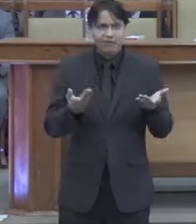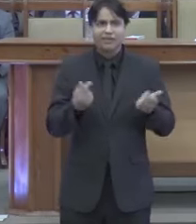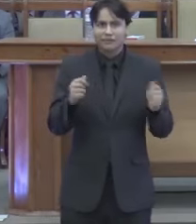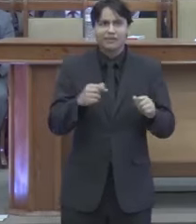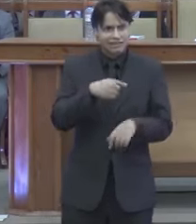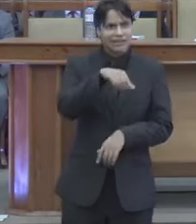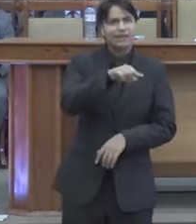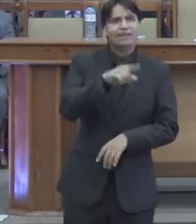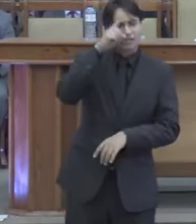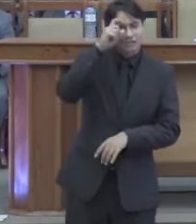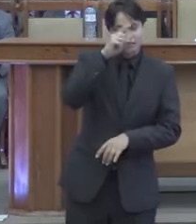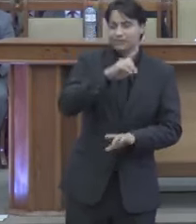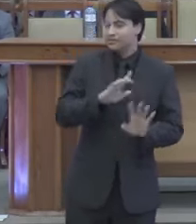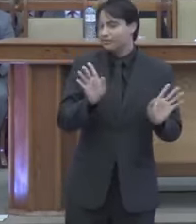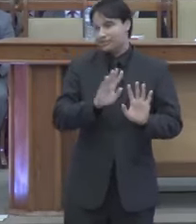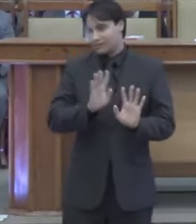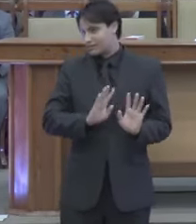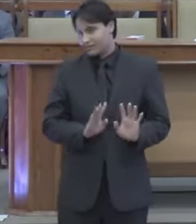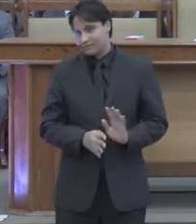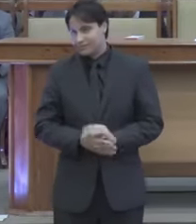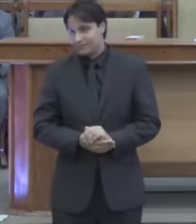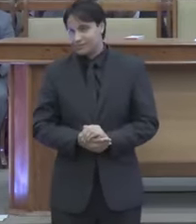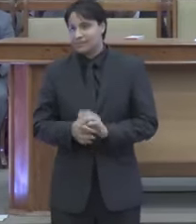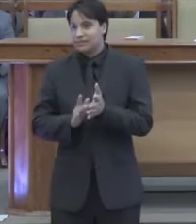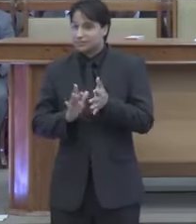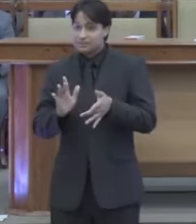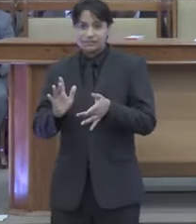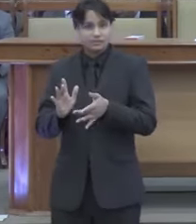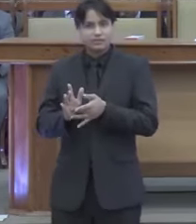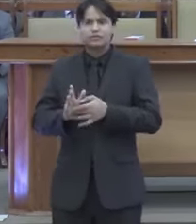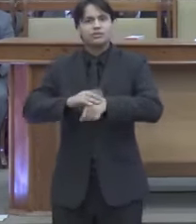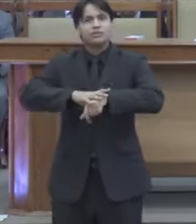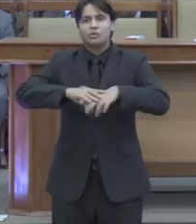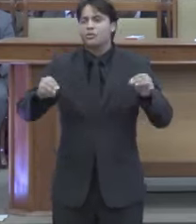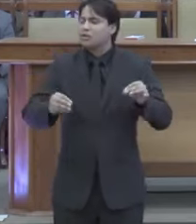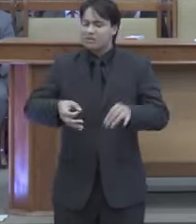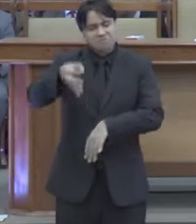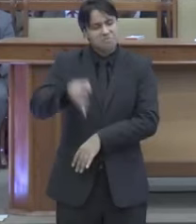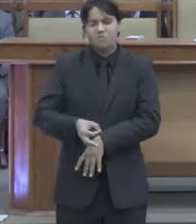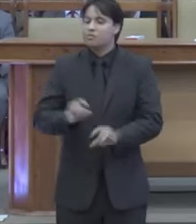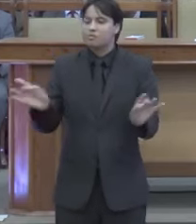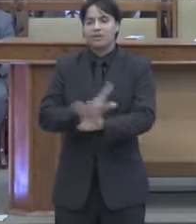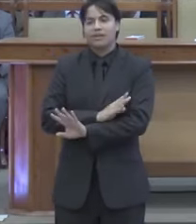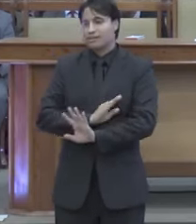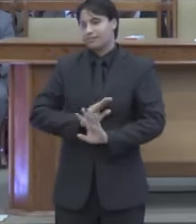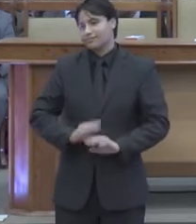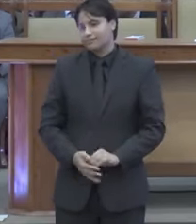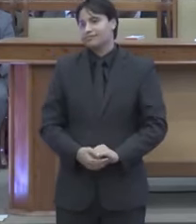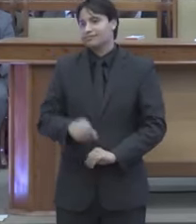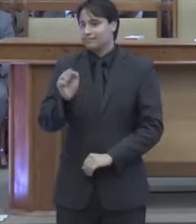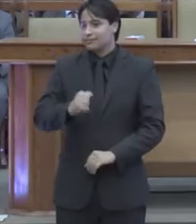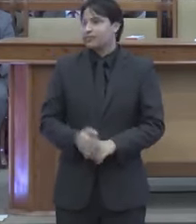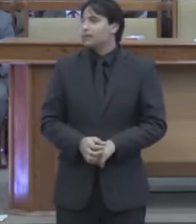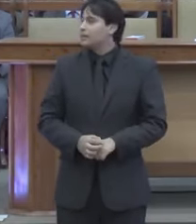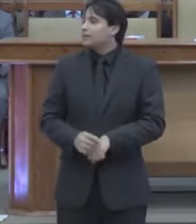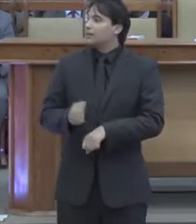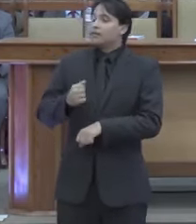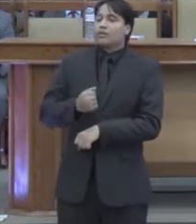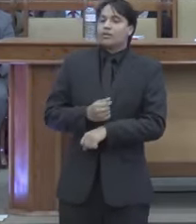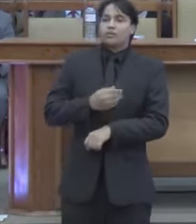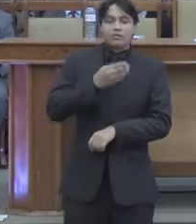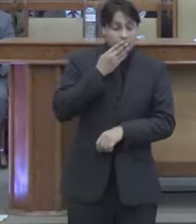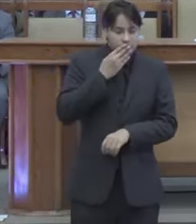menino. É cura de menino. É assim. Olha. O mudo